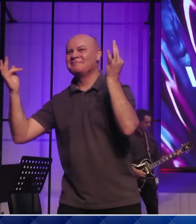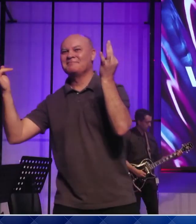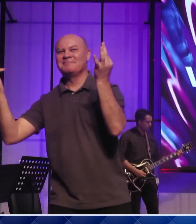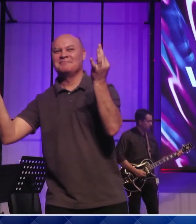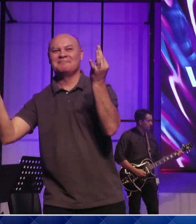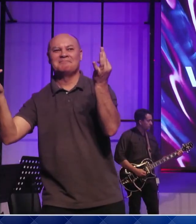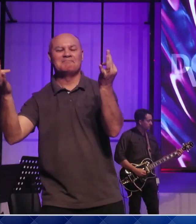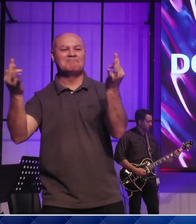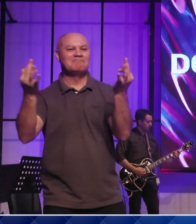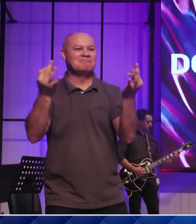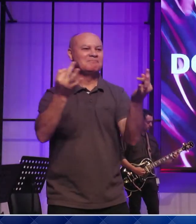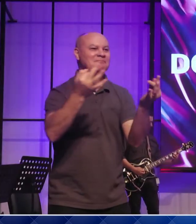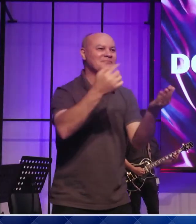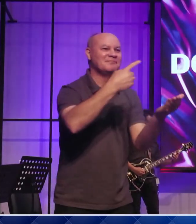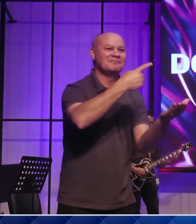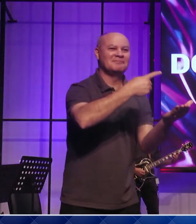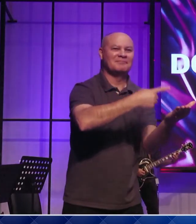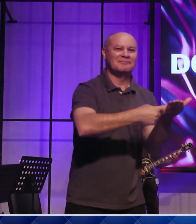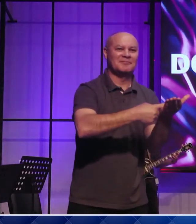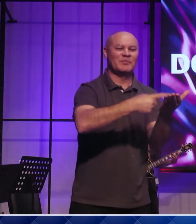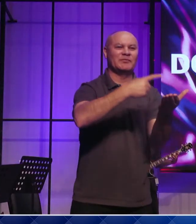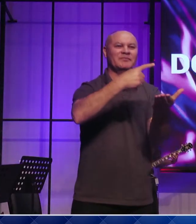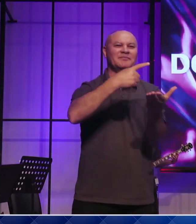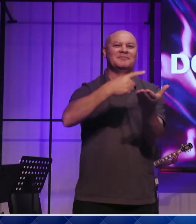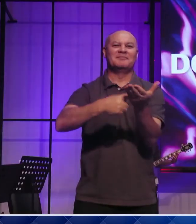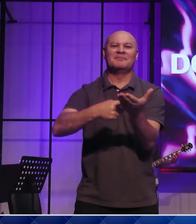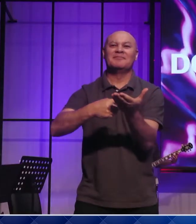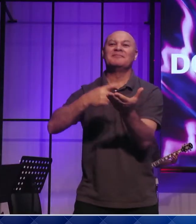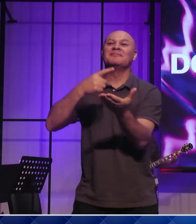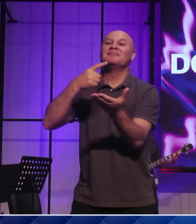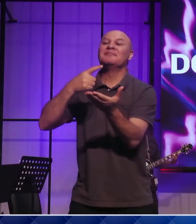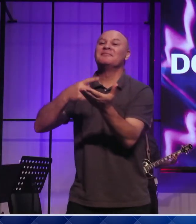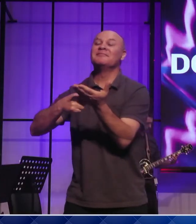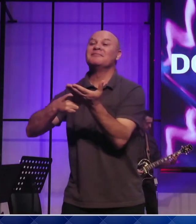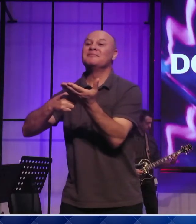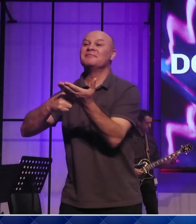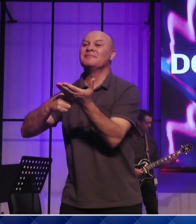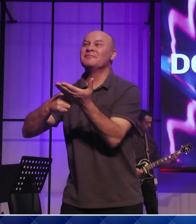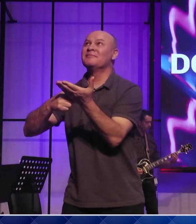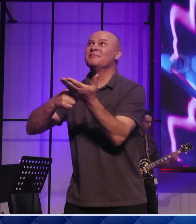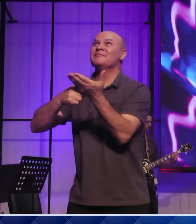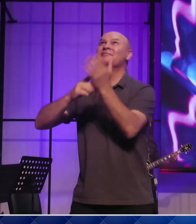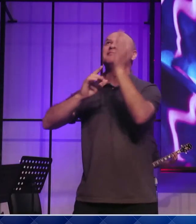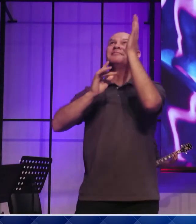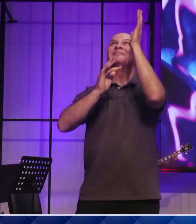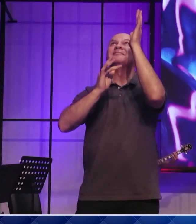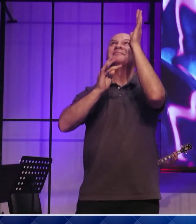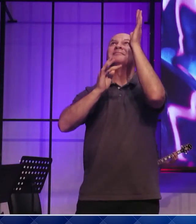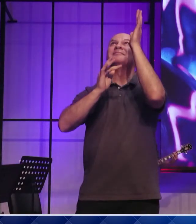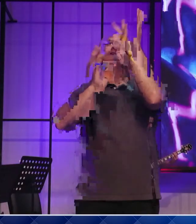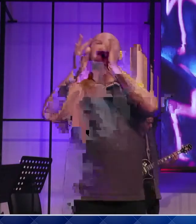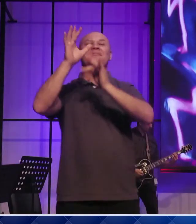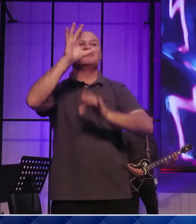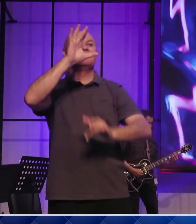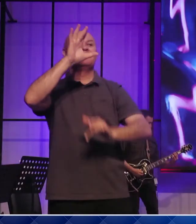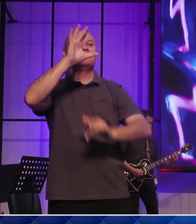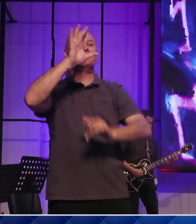Vivendo o compromisso do grande amor de Cristo,